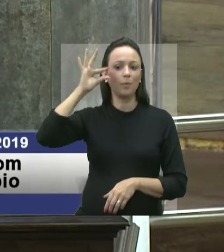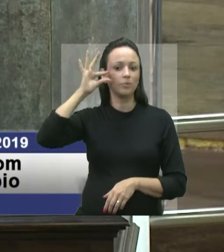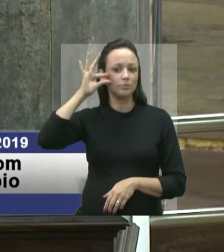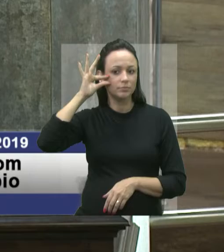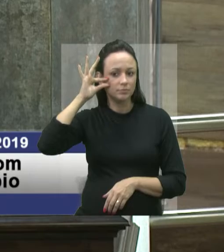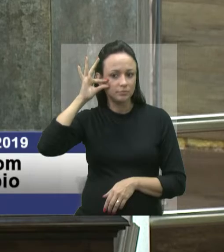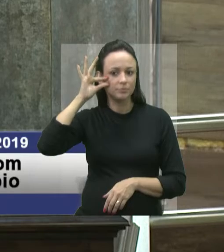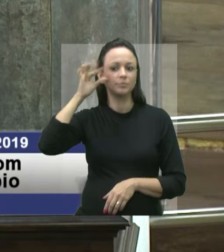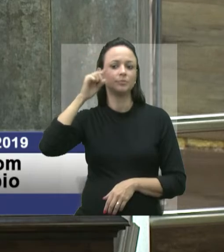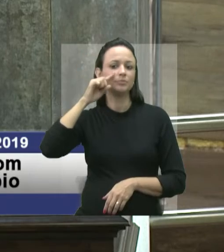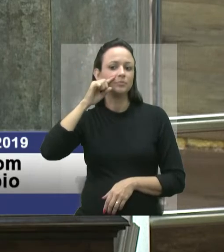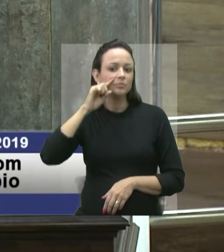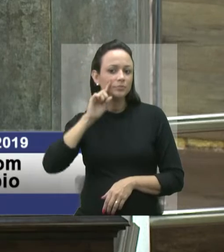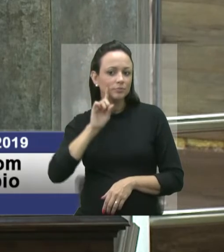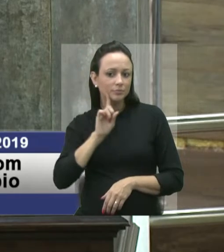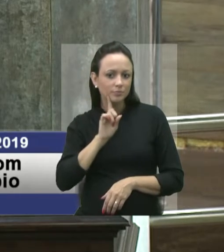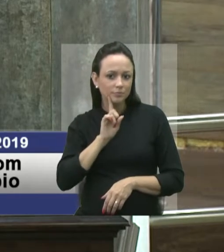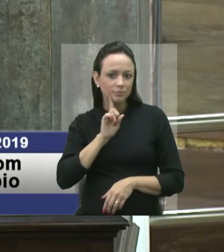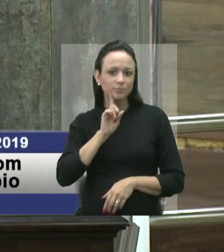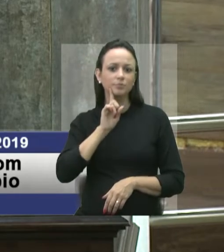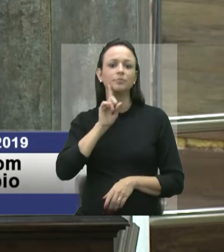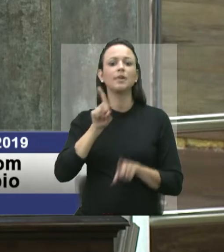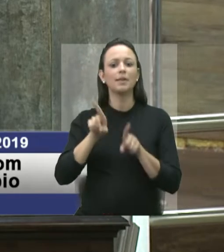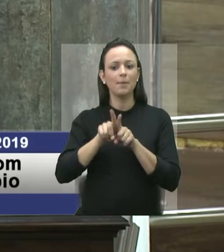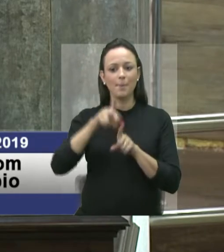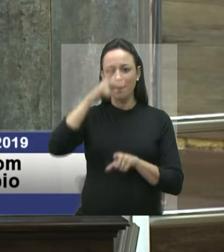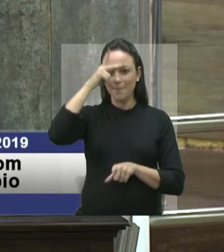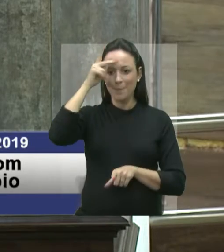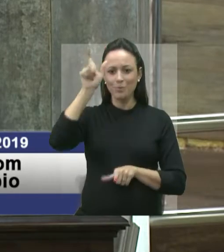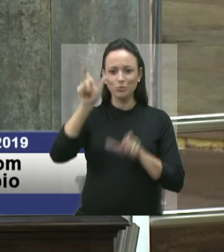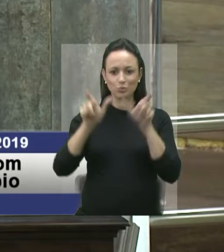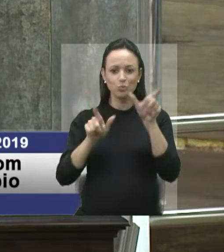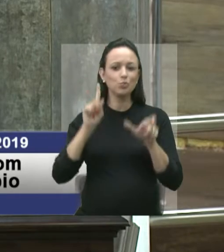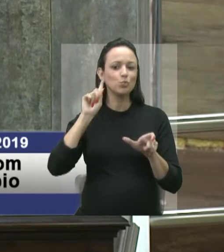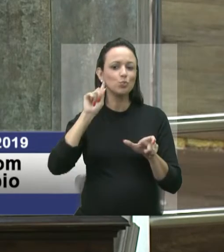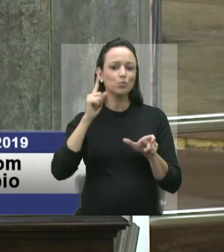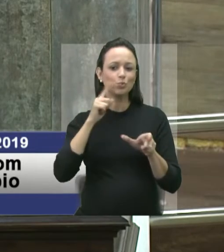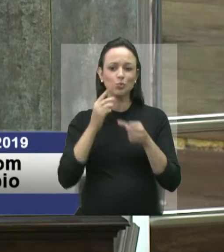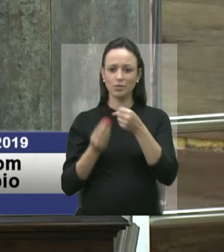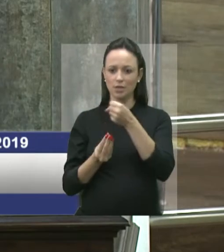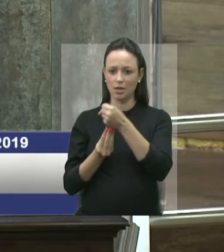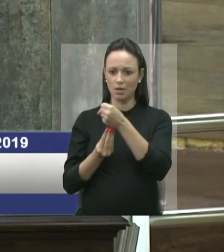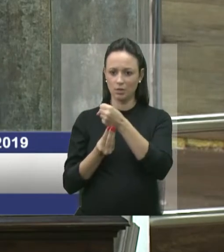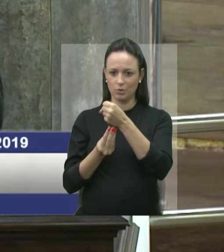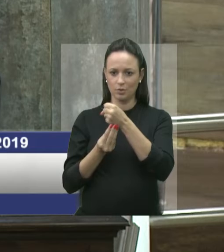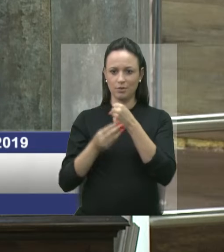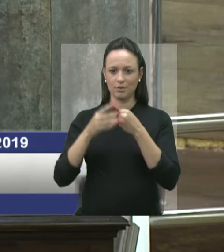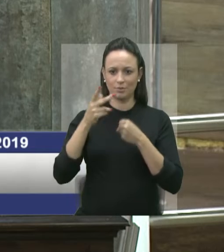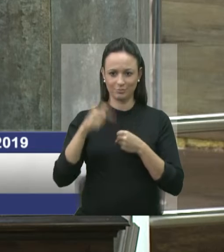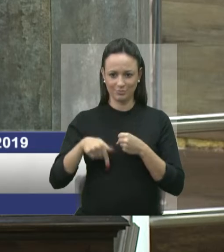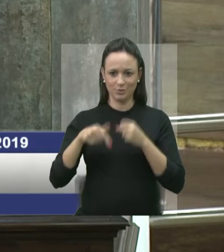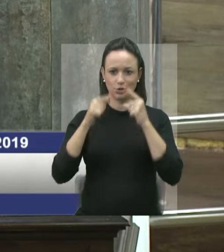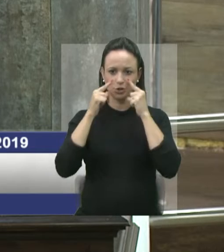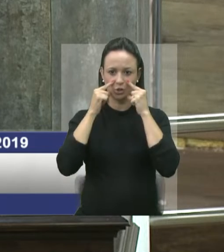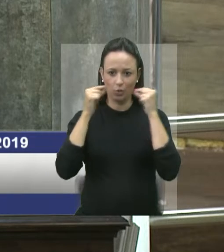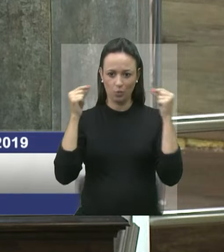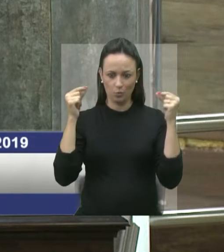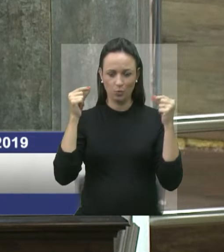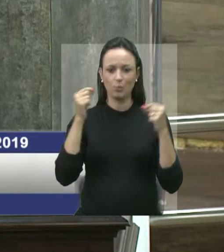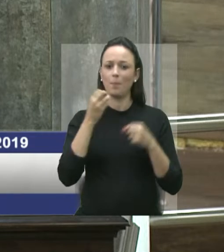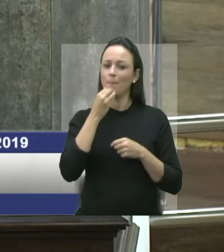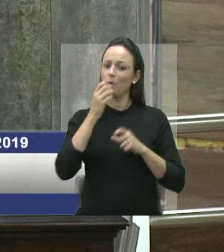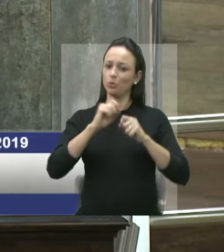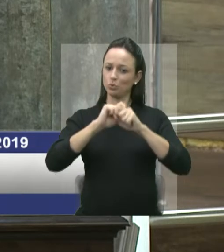vereadora Gentil, membros da Associação dos Surdos aqui de nossa cidade, senhoras e senhores, muito bom